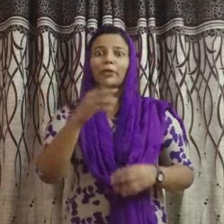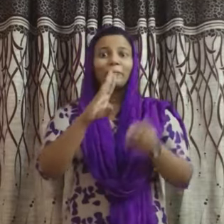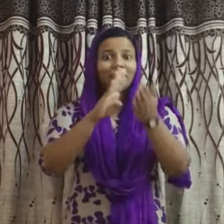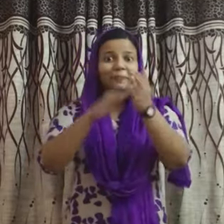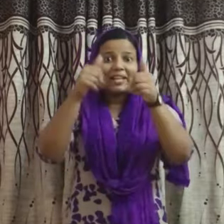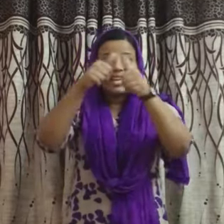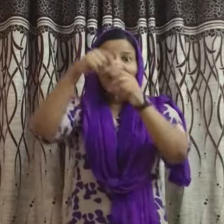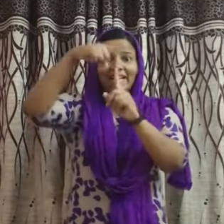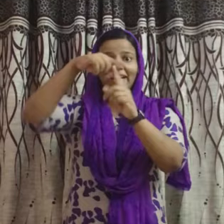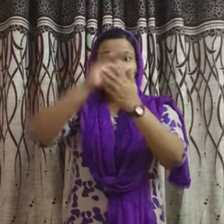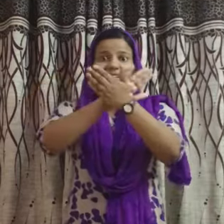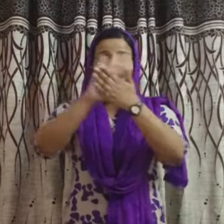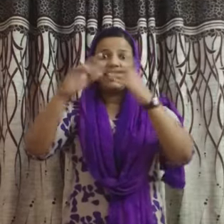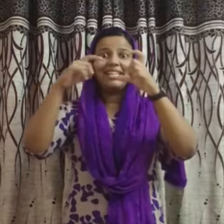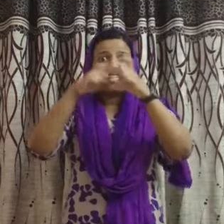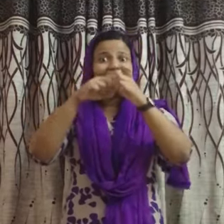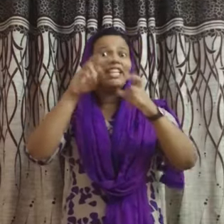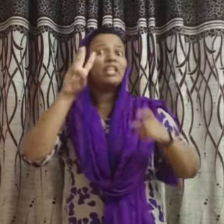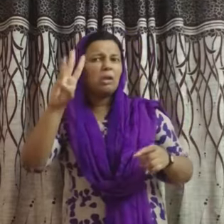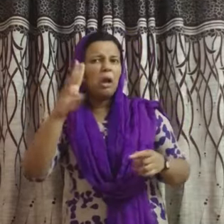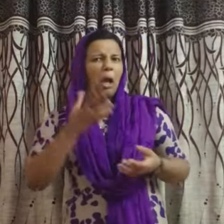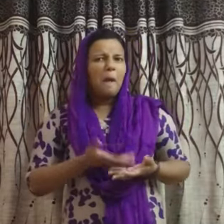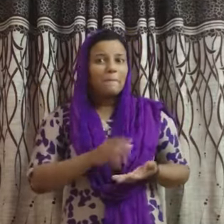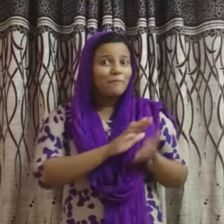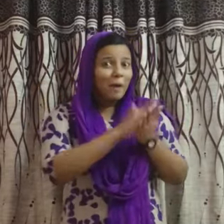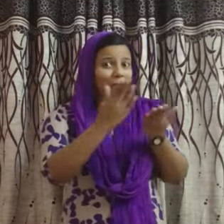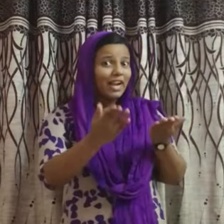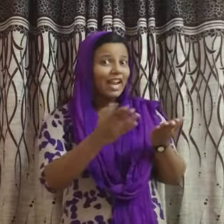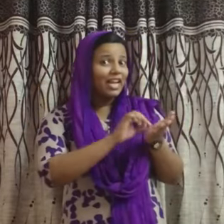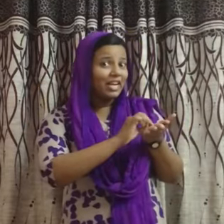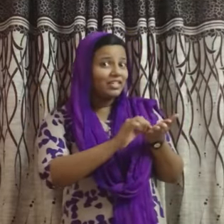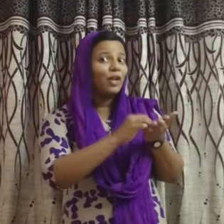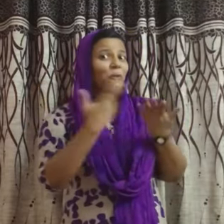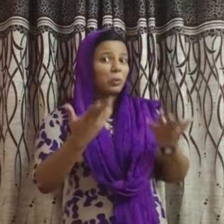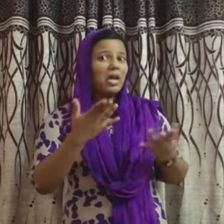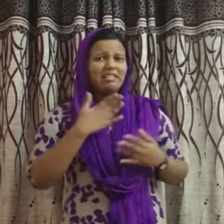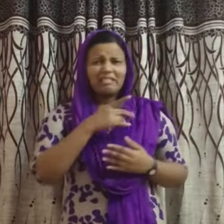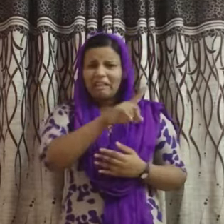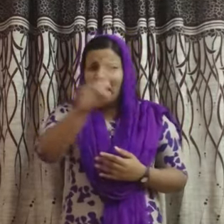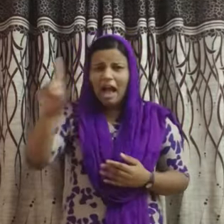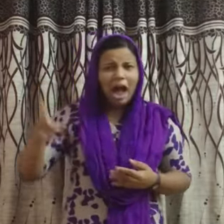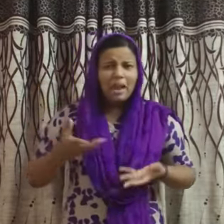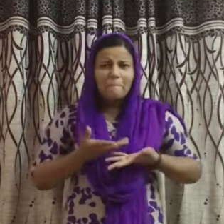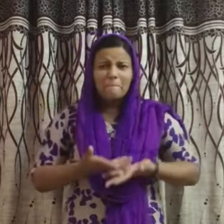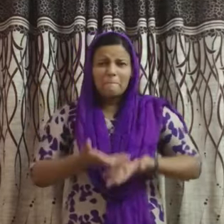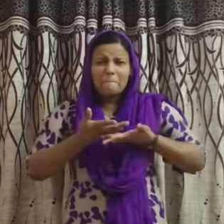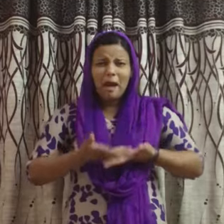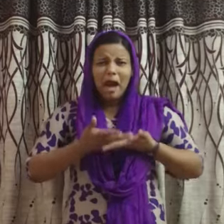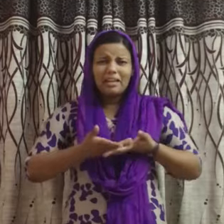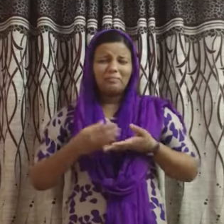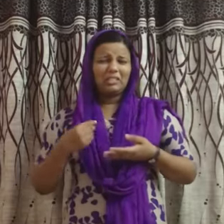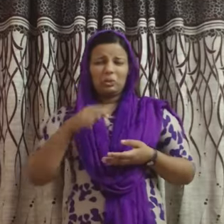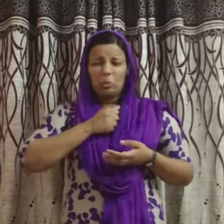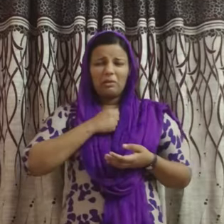മത്തായിയുടെ സുവിശേഷത്തിൽ അമ്മൻ യേശു കർത്താവ് പറഞ്ഞത്, അധ്വാനിക്കുന്ന ഒരു ഭാരം ചുമക്കുന്നവരുമേ, ആയുള്ളവരെ നിങ്ങൾ ഇങ്ങോട്ട് വാ. ജീവിതത്തിൻ്റെ ഭാരങ്ങൾ,